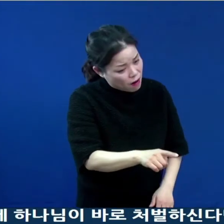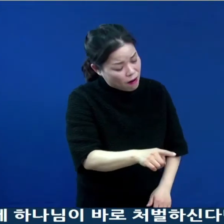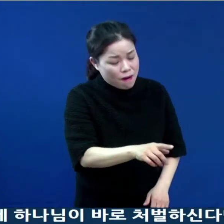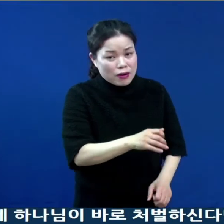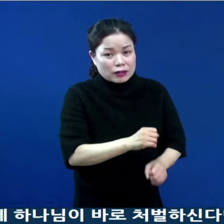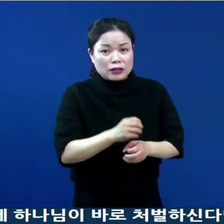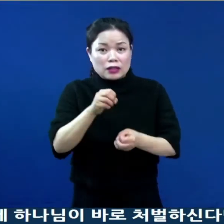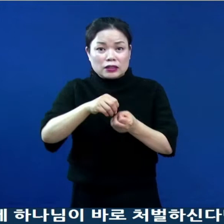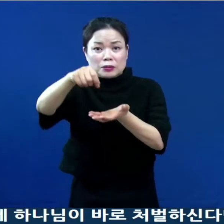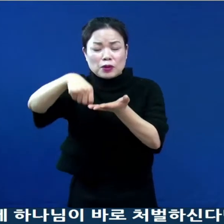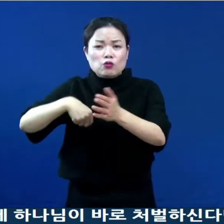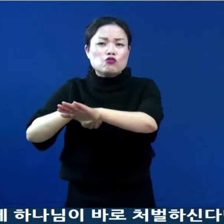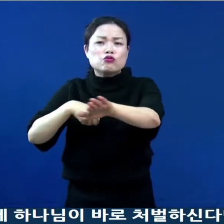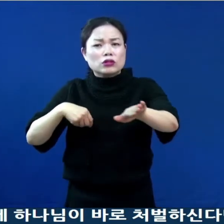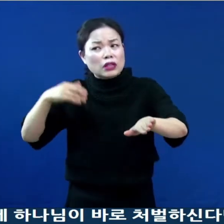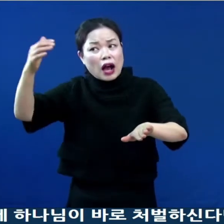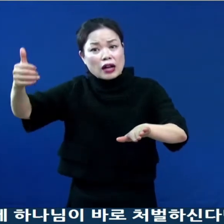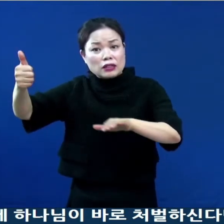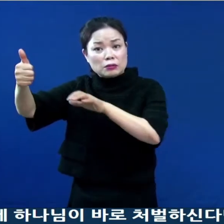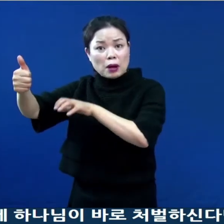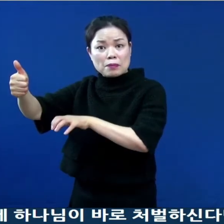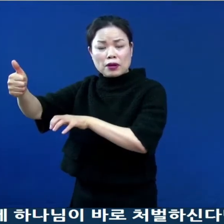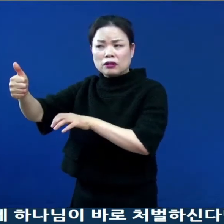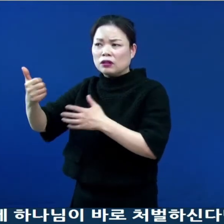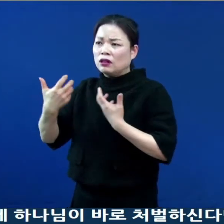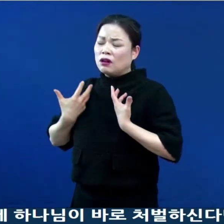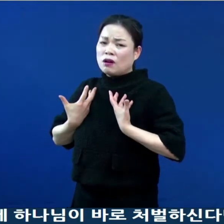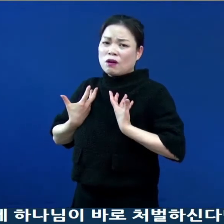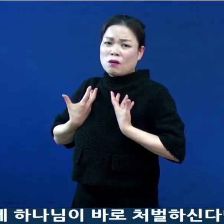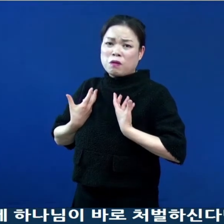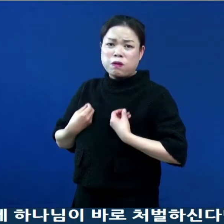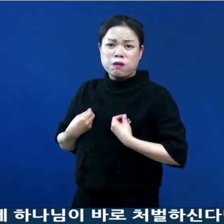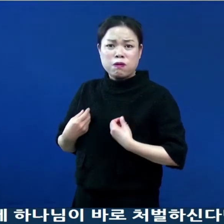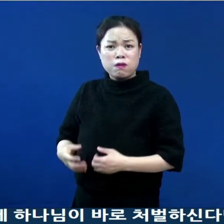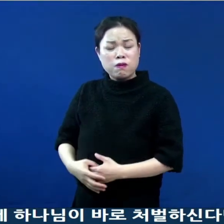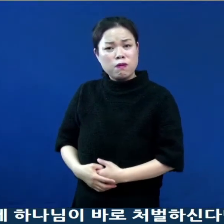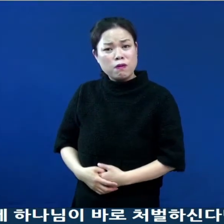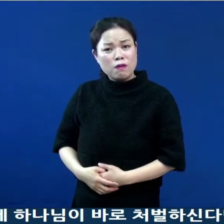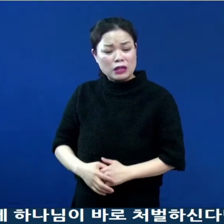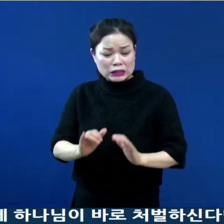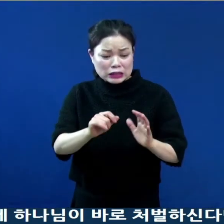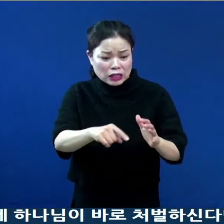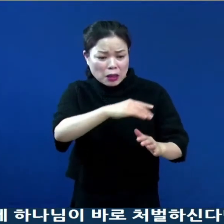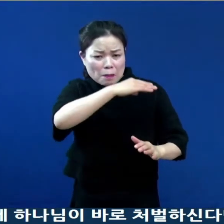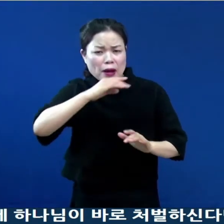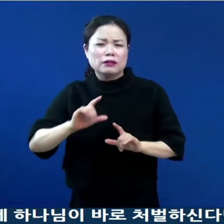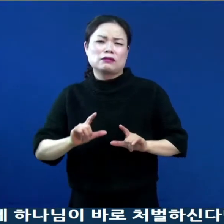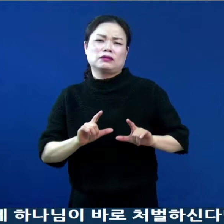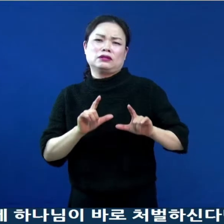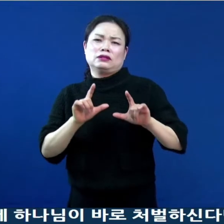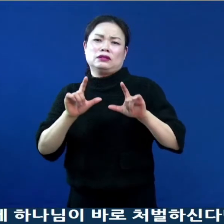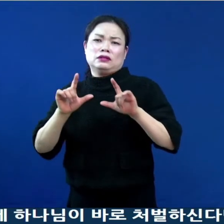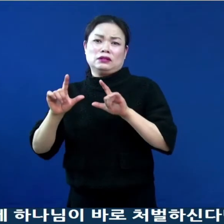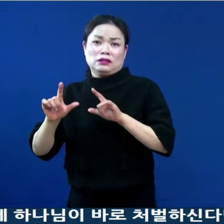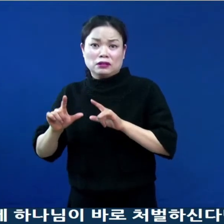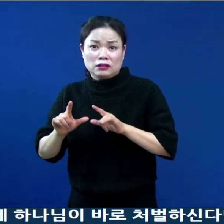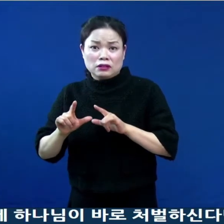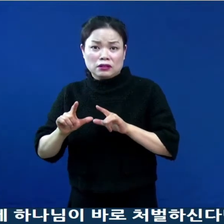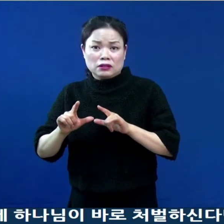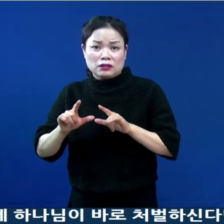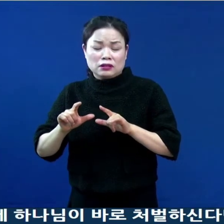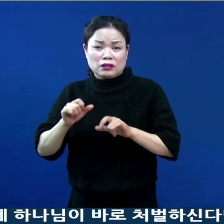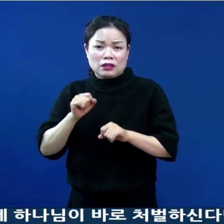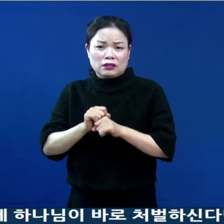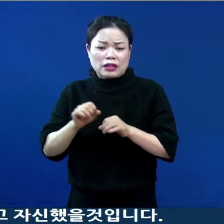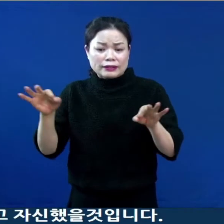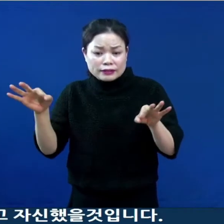시편 기자는, 아니 우리들은 하나님 앞에 실망할 수 있습니다. 이 세상을 바르게 살아야 될 의지를